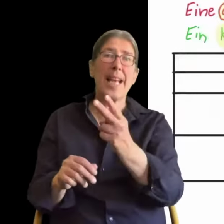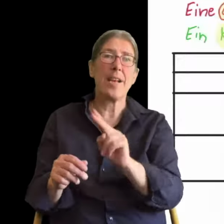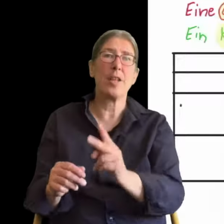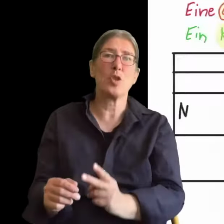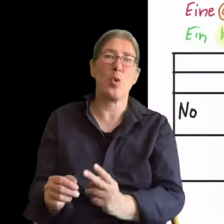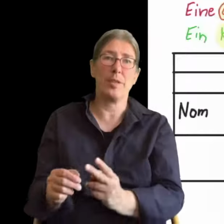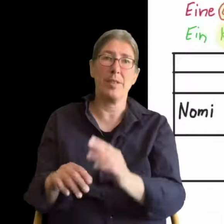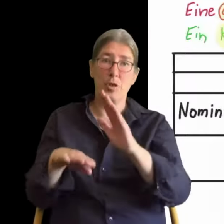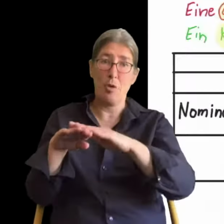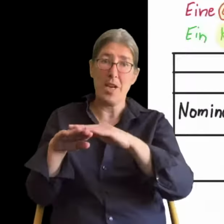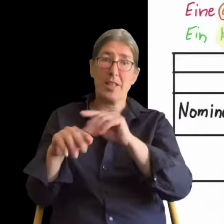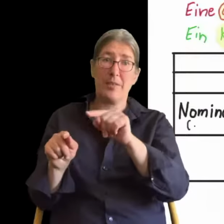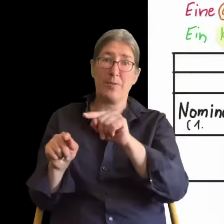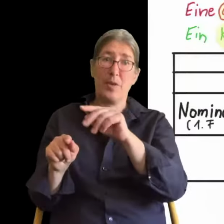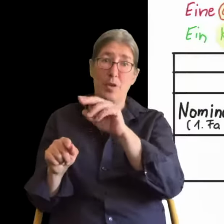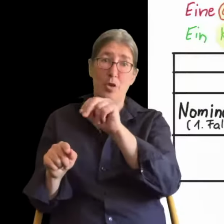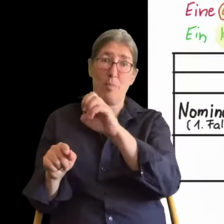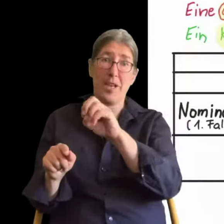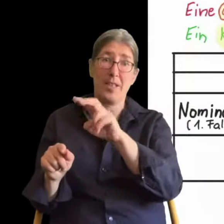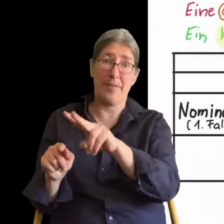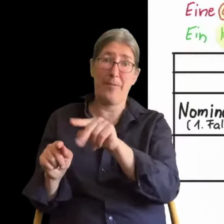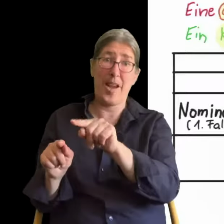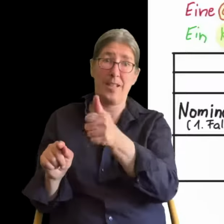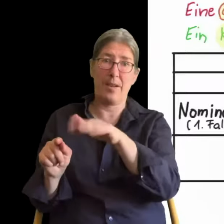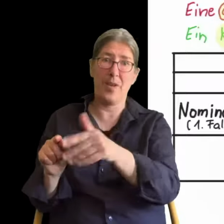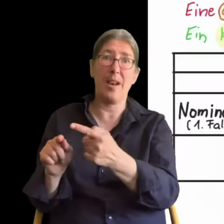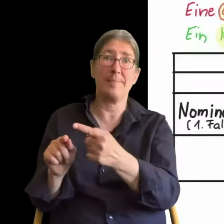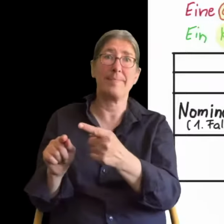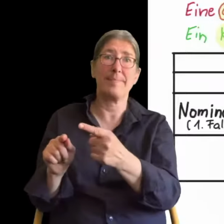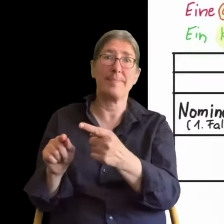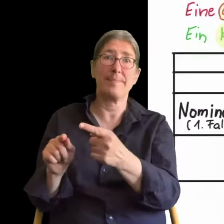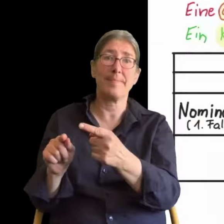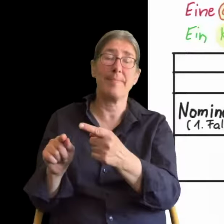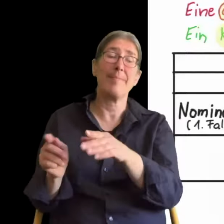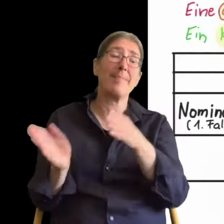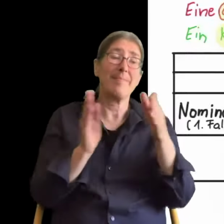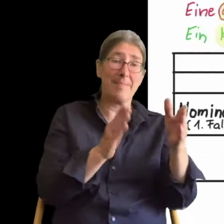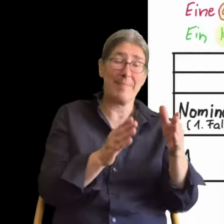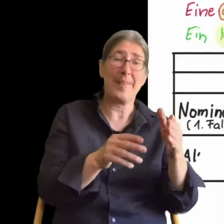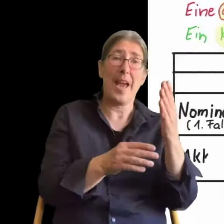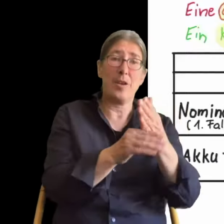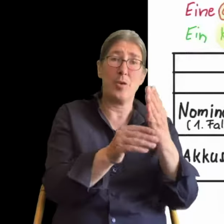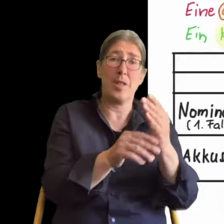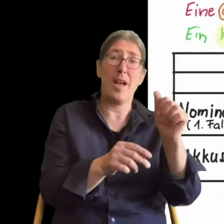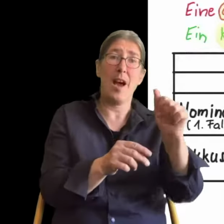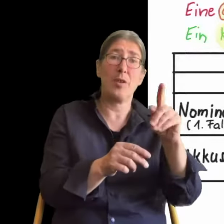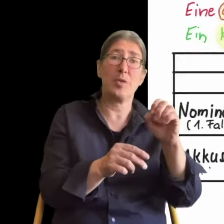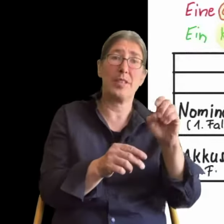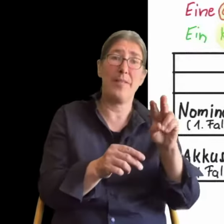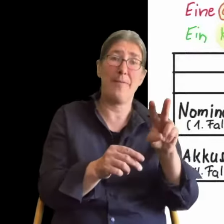im Nominativ, also im ersten Fall. Die Endungen im Akkusativ, im vierten Fall.